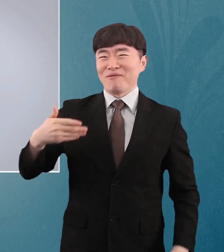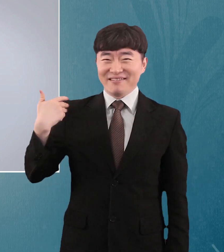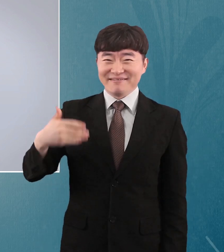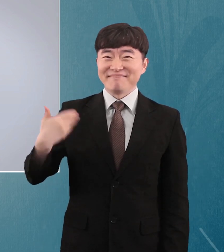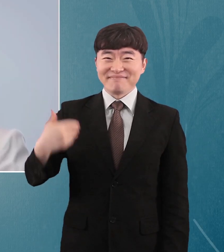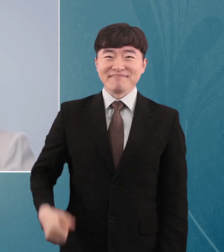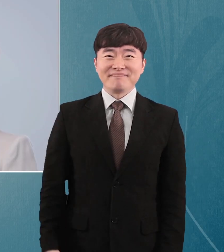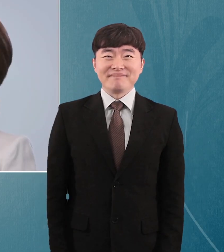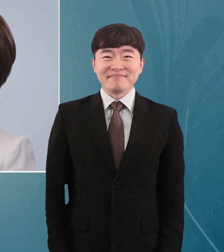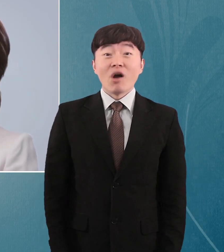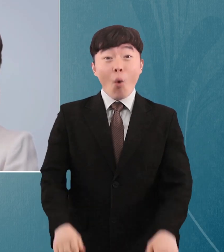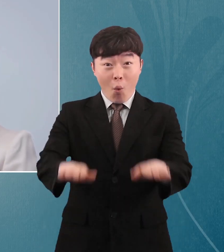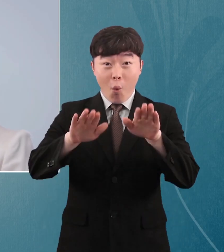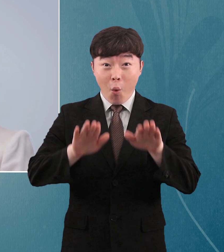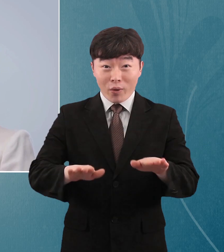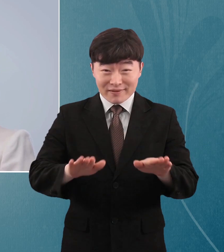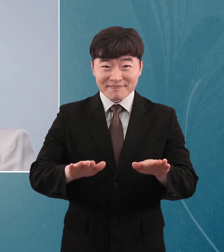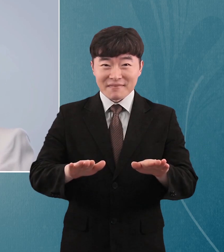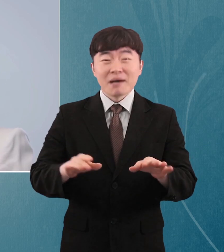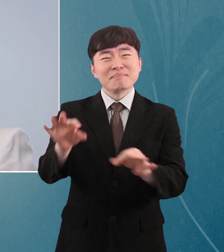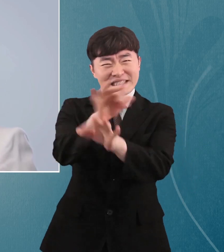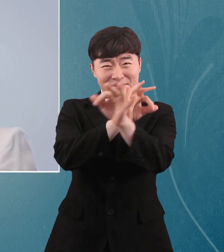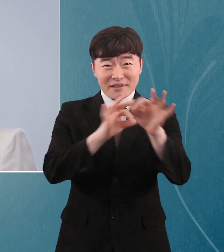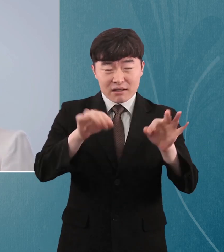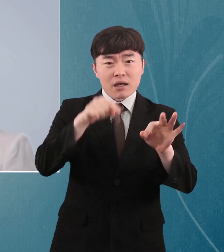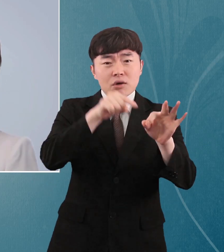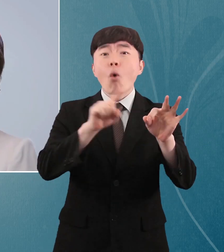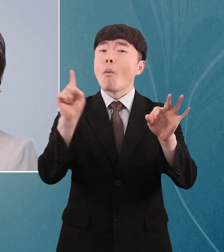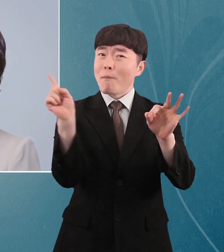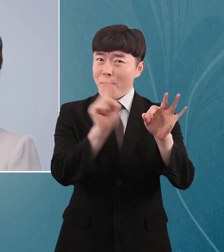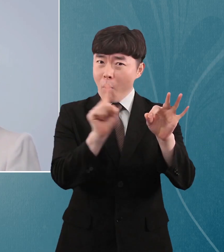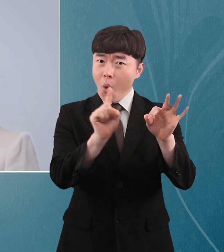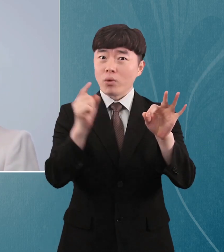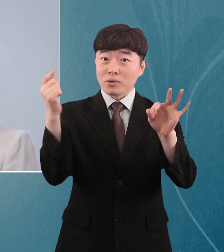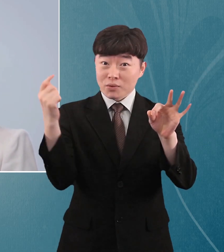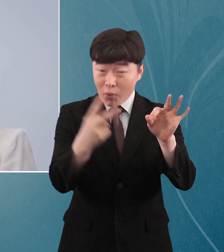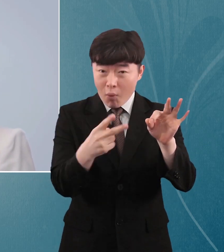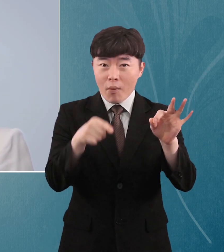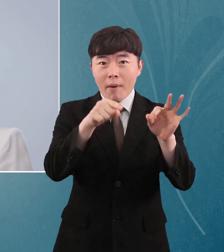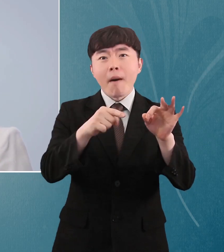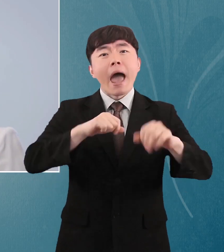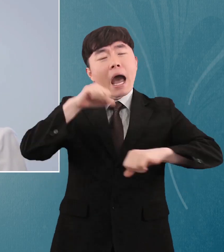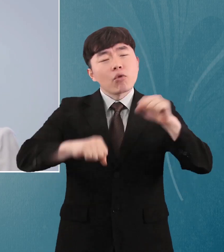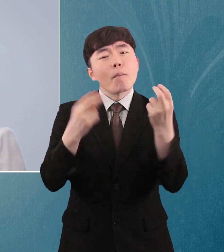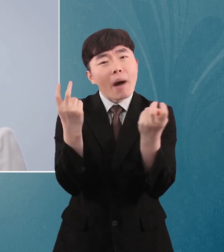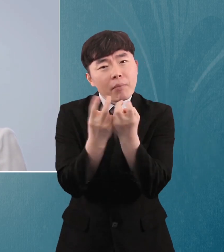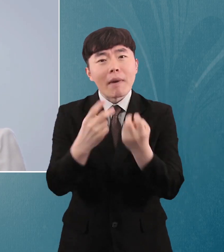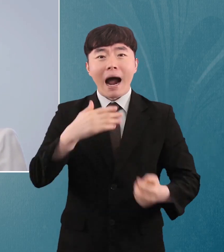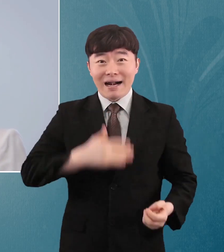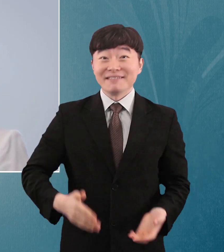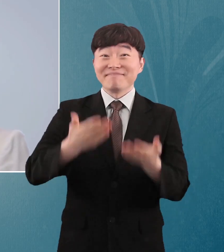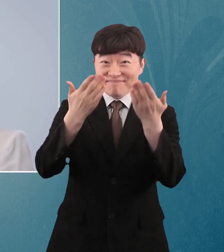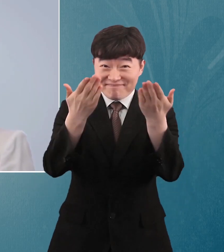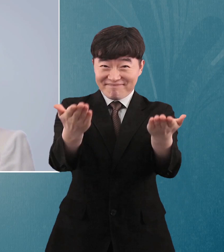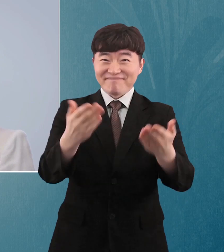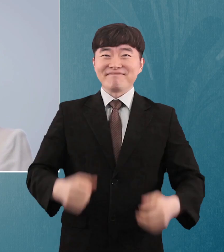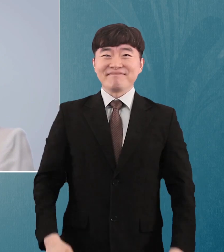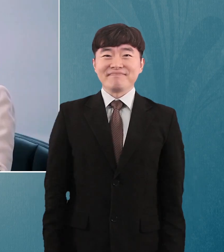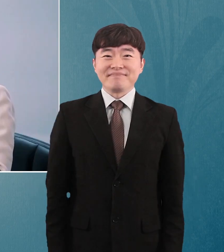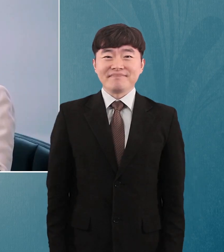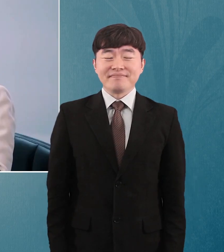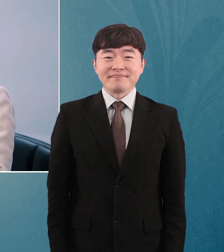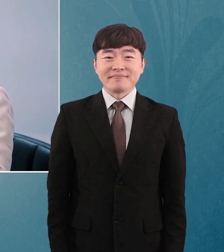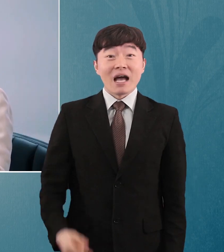계신 것 같습니다. 그래서 오늘 이 시간에는 미세먼지가 무엇인지 그리고 어떻게 대응해야 하는지에 대해서